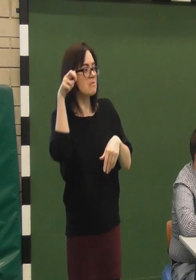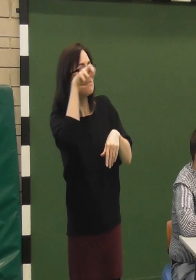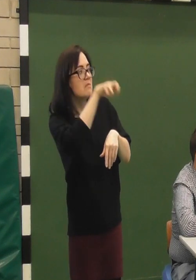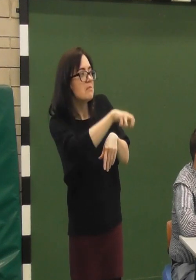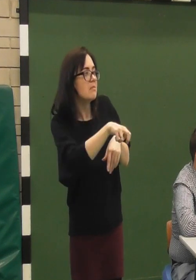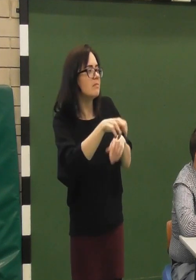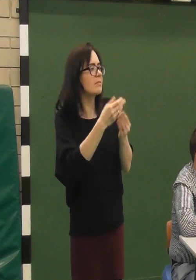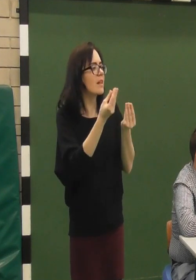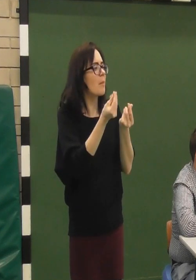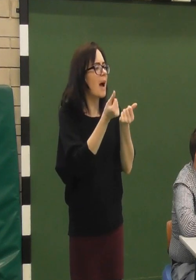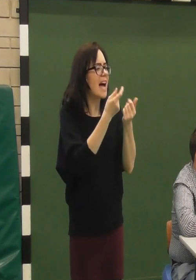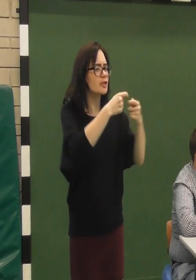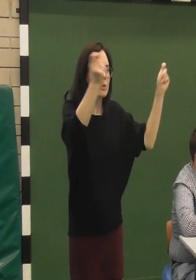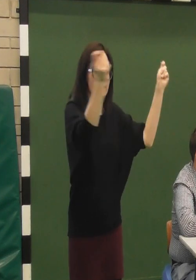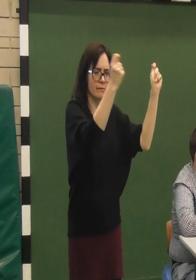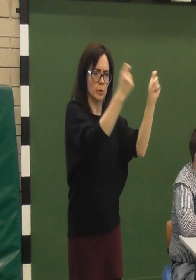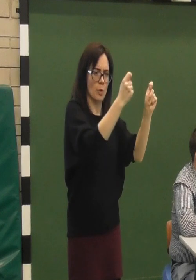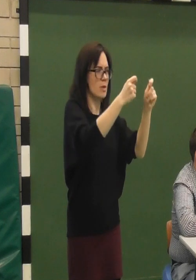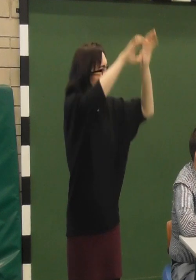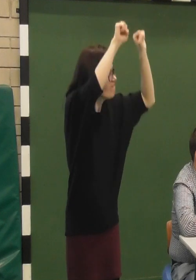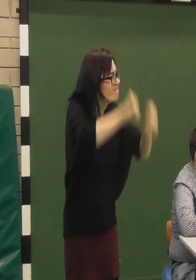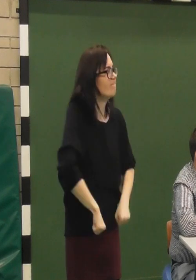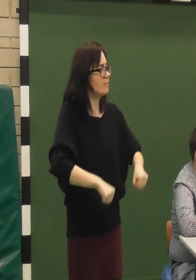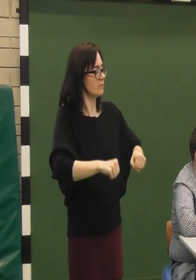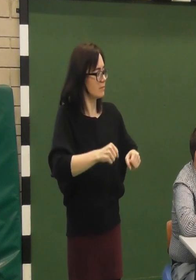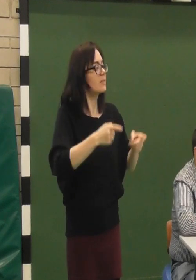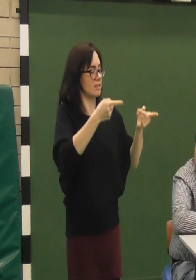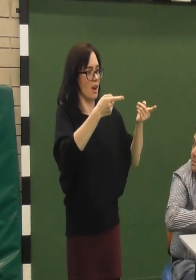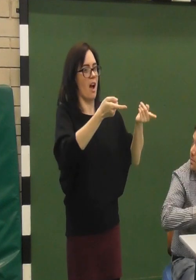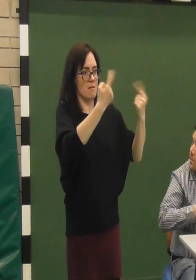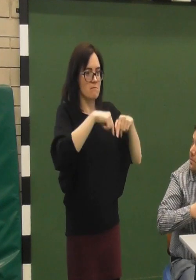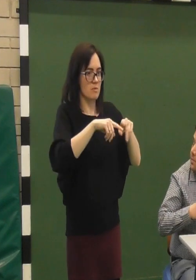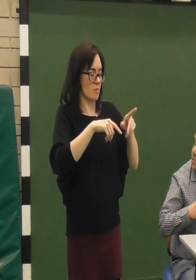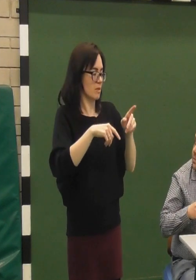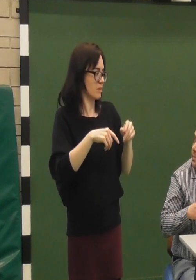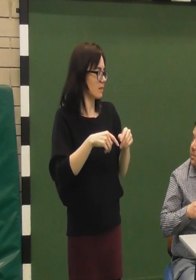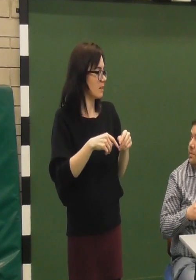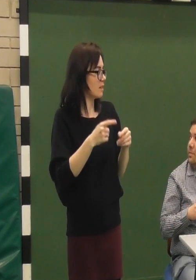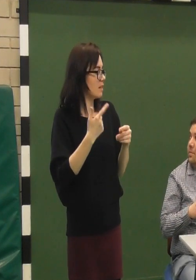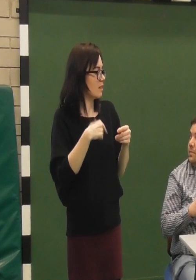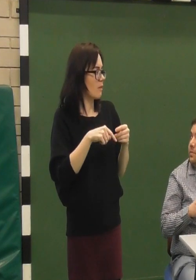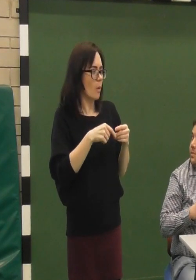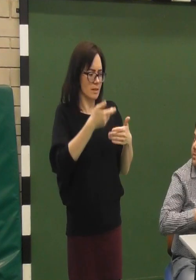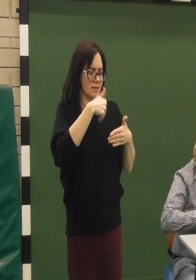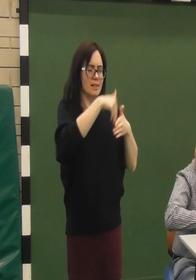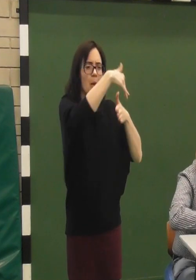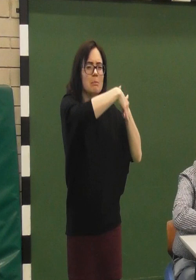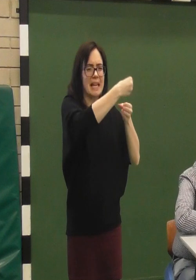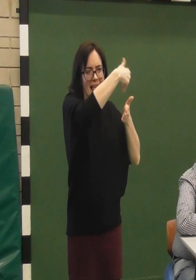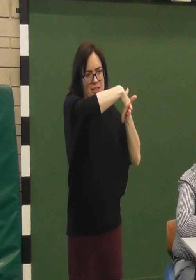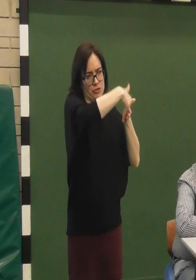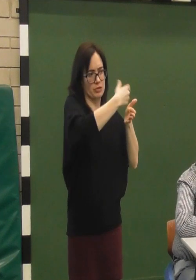bársonyfüggönyt, és a bársonyfüggönynek volt egy bérése, egy